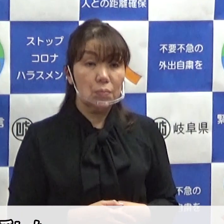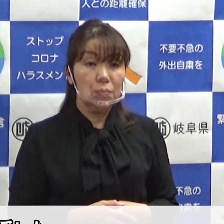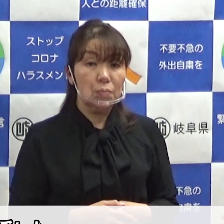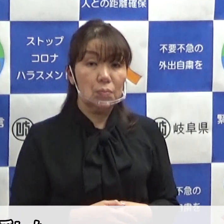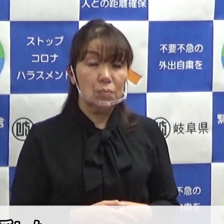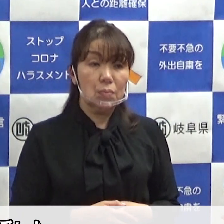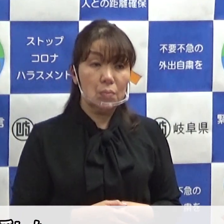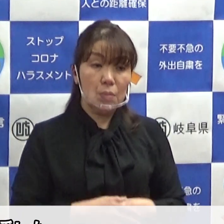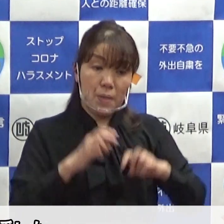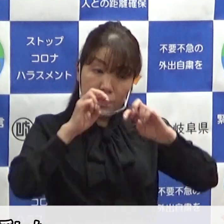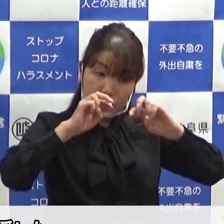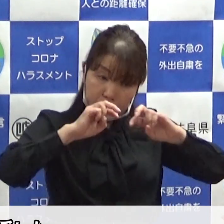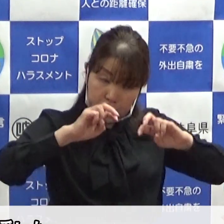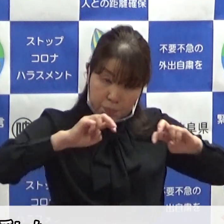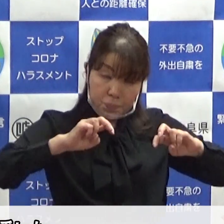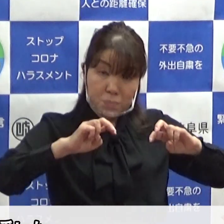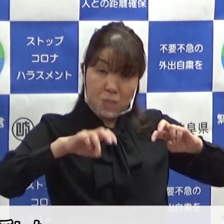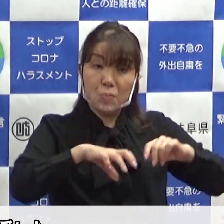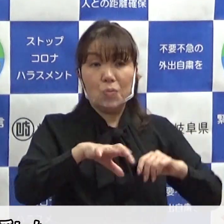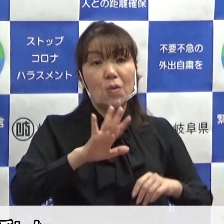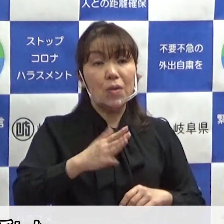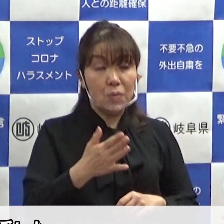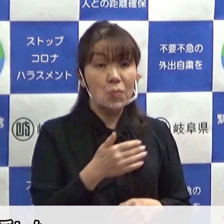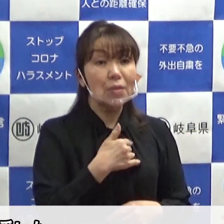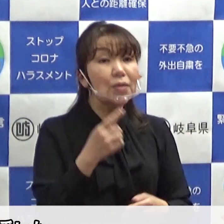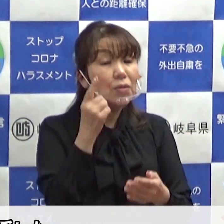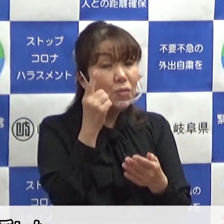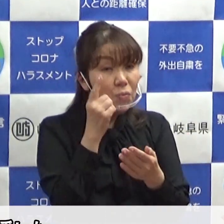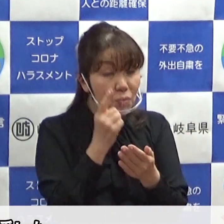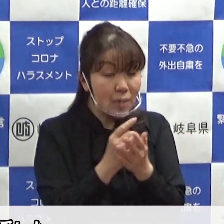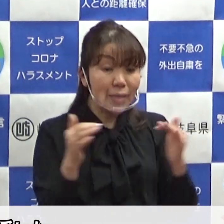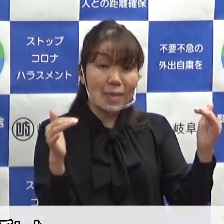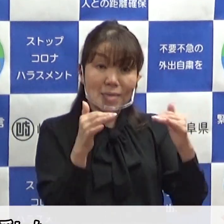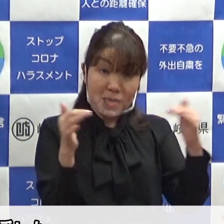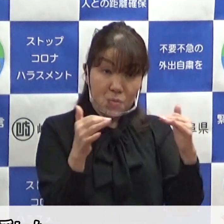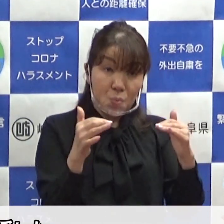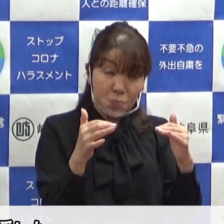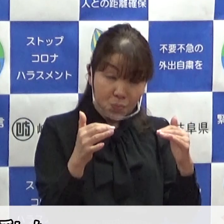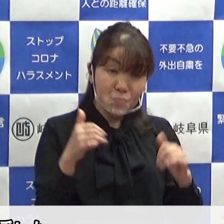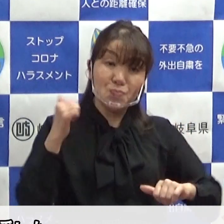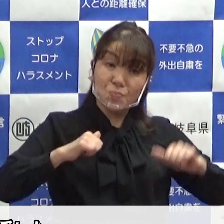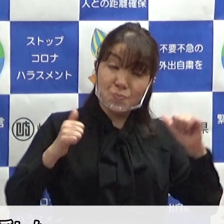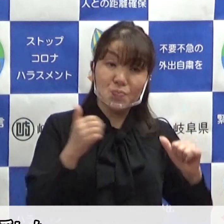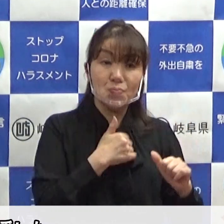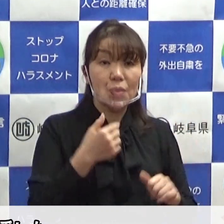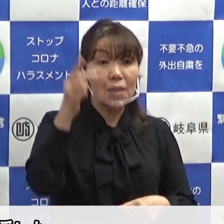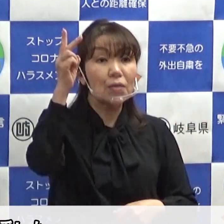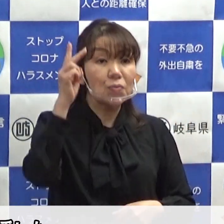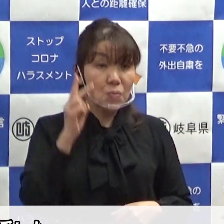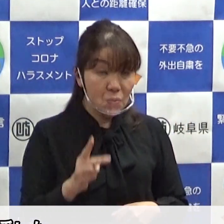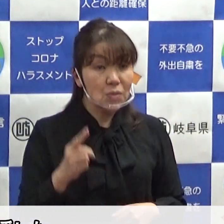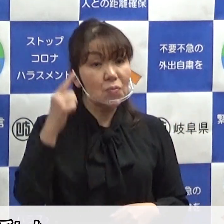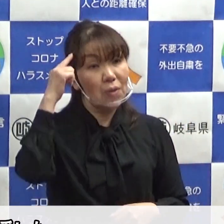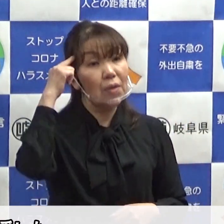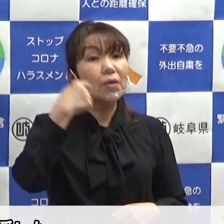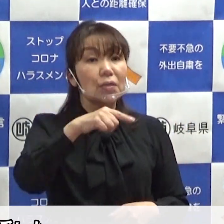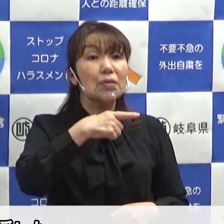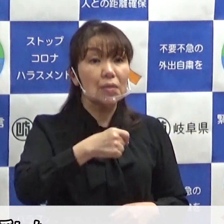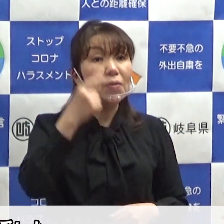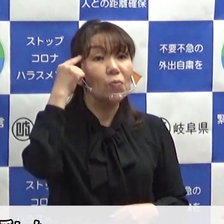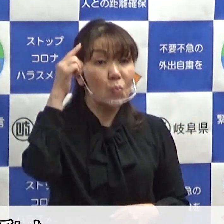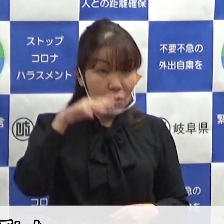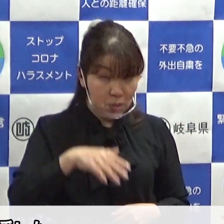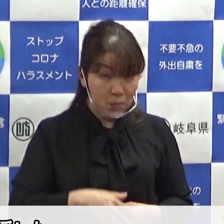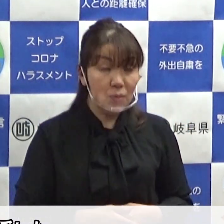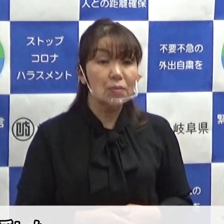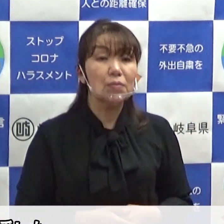試行錯誤という面もありますけども、できるだけそういう風通し、議論の風通しの良さというのをですね、考えていきたいと、そんな思いでお